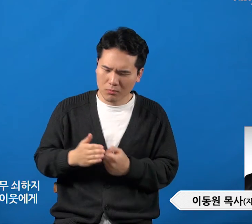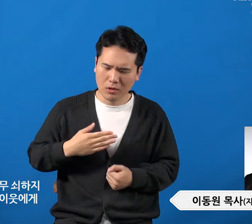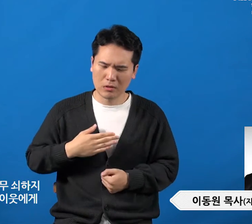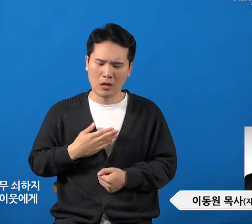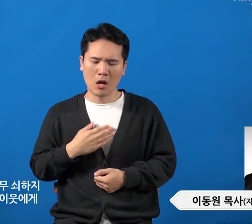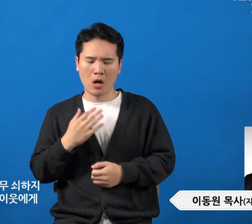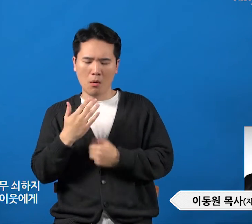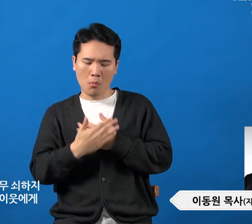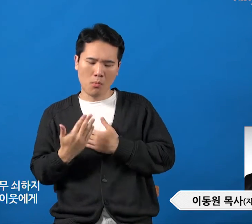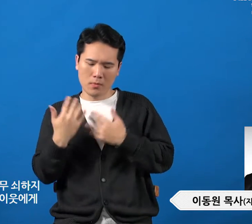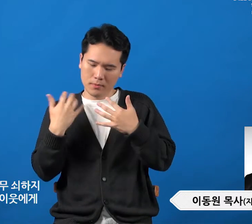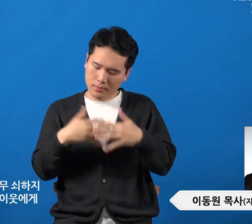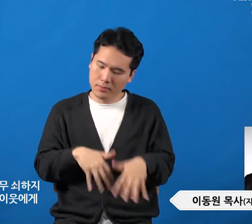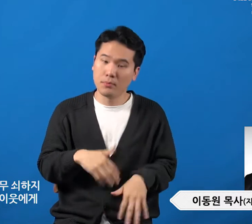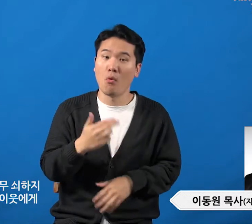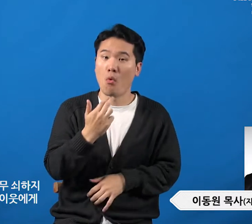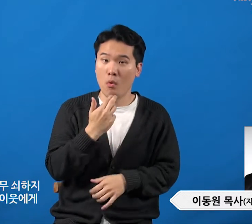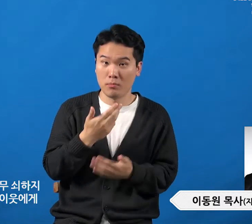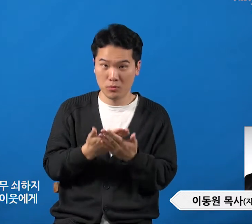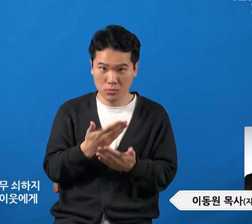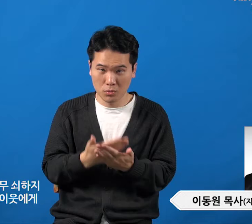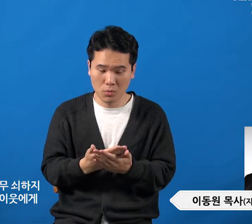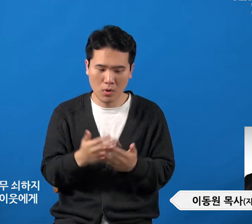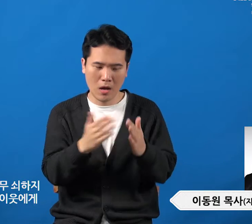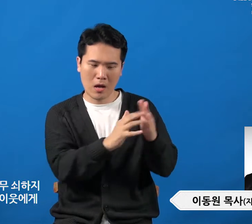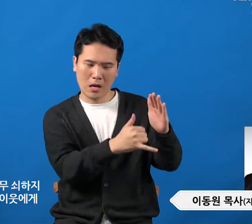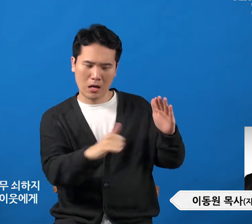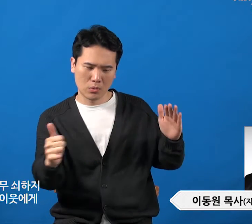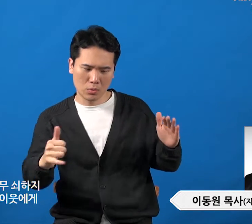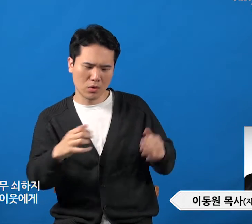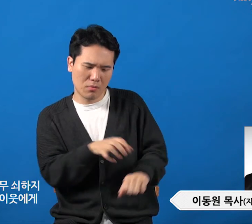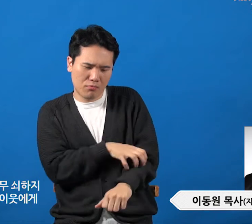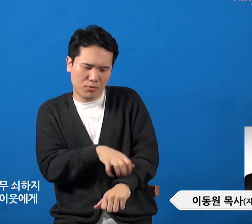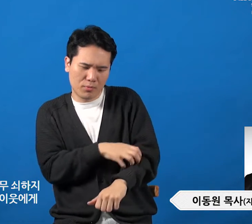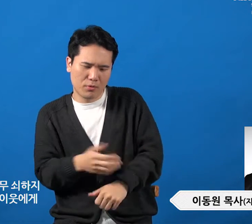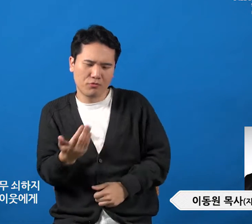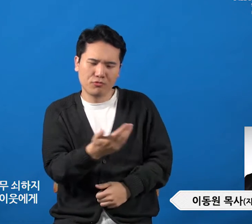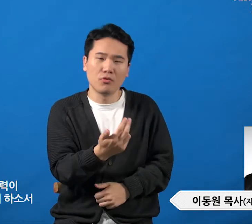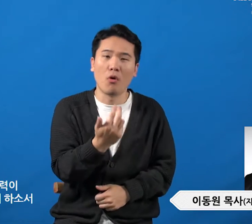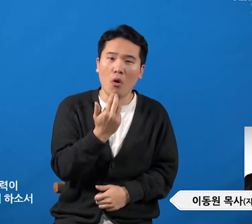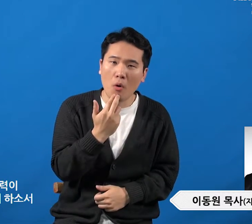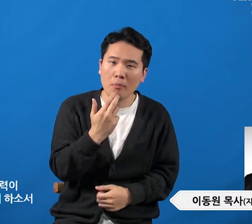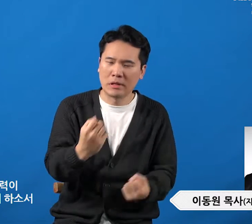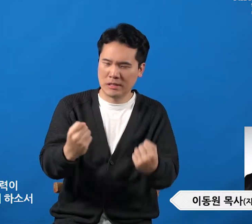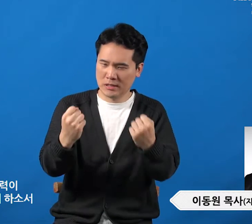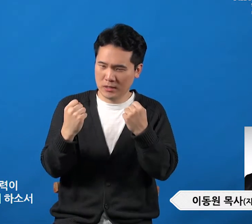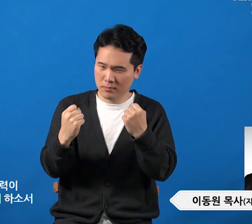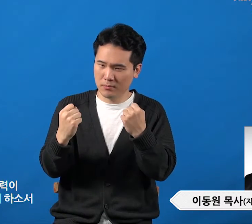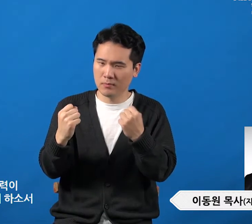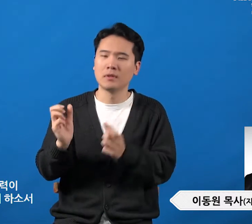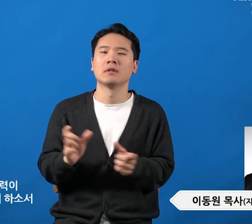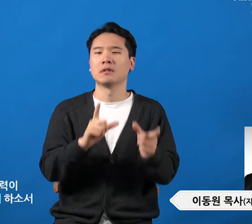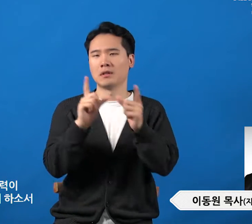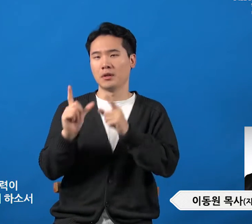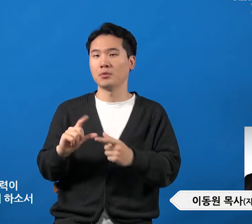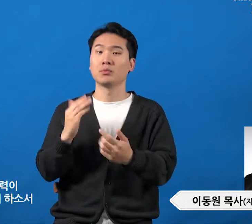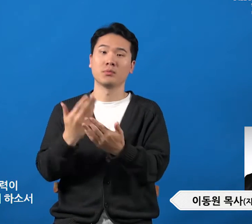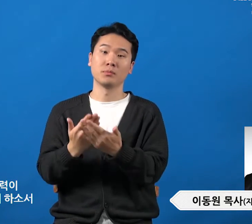하시고 가족이나 이웃에게 불편함을 주지 않는 기력이 있고 건강한 때가 되게